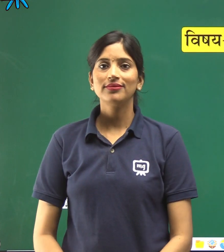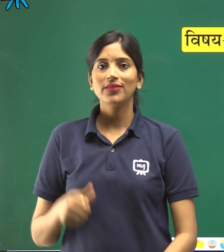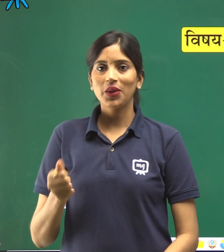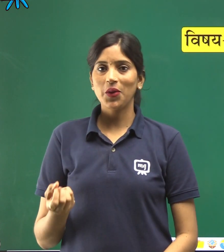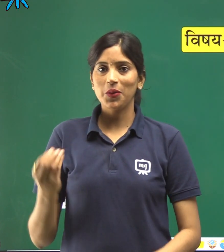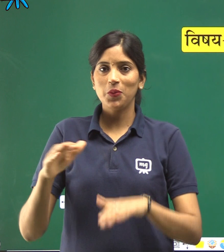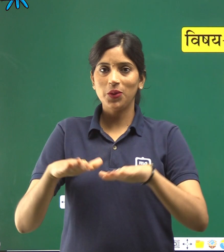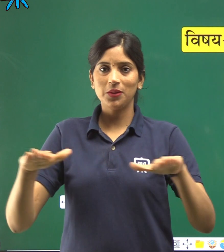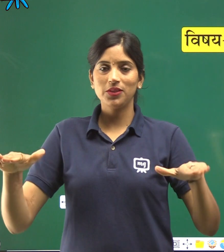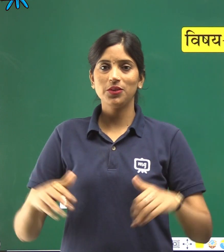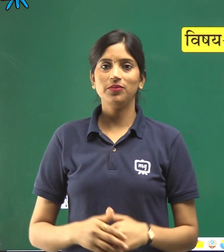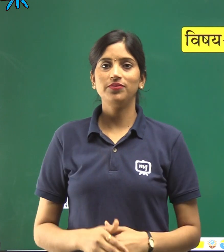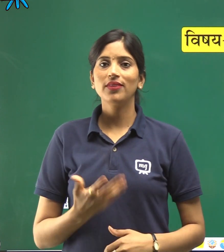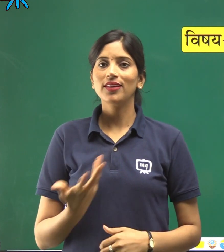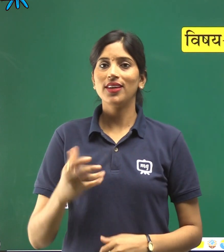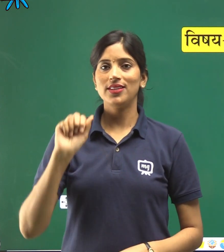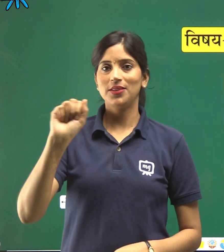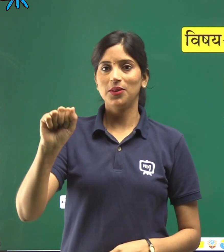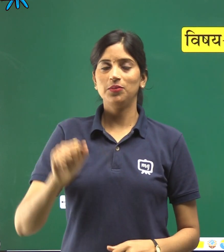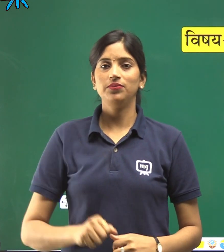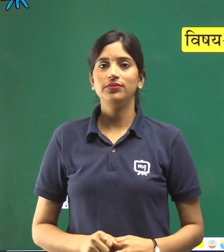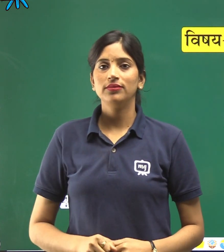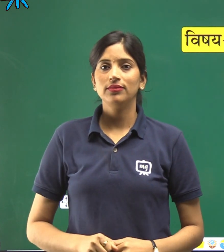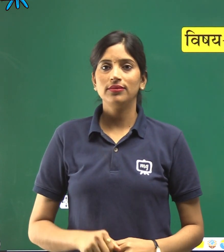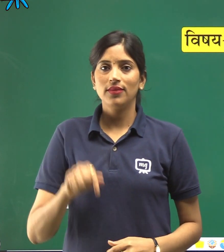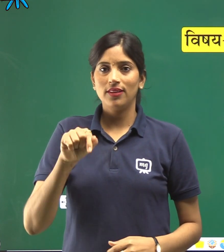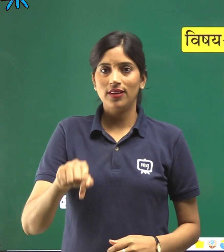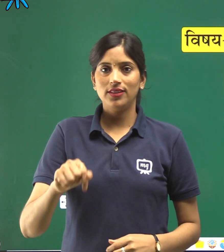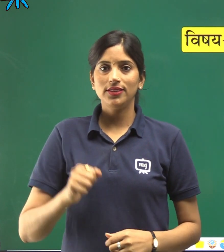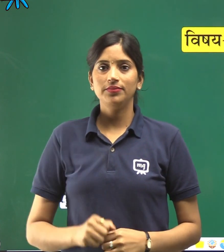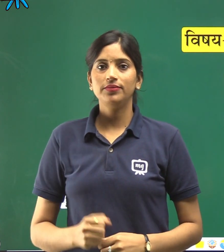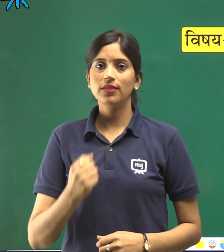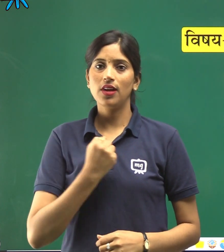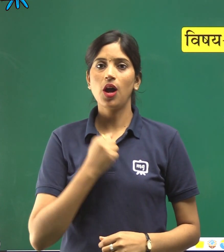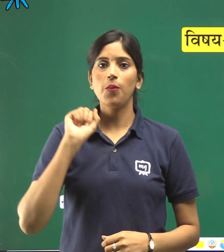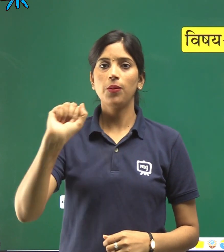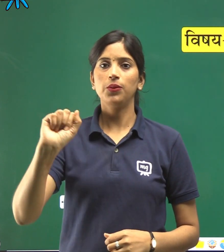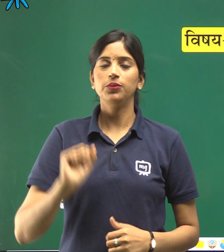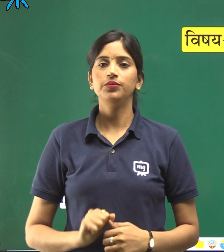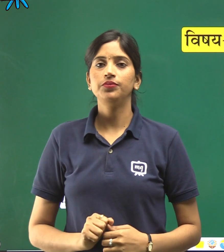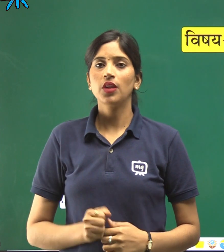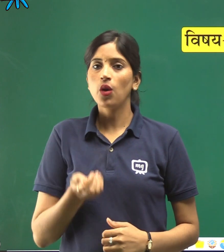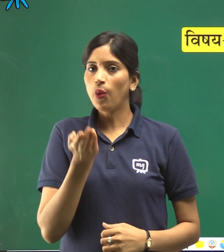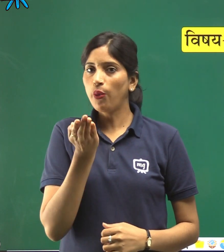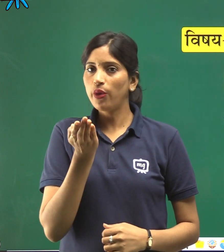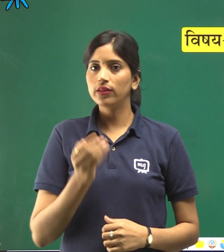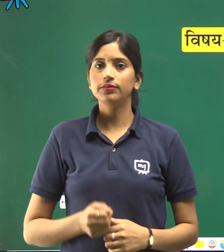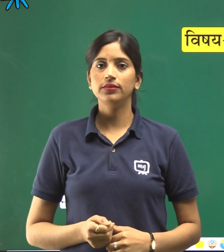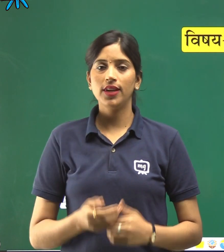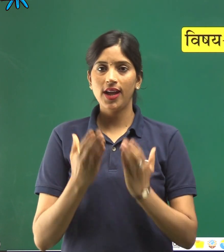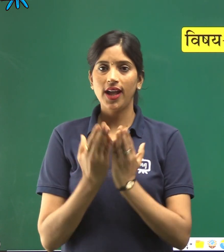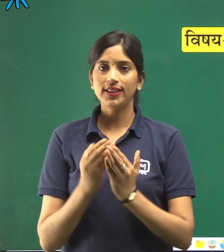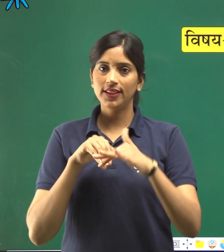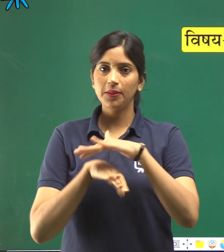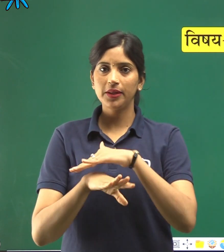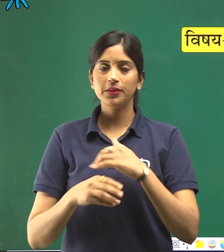गुड मॉर्निंग बच्चों, कैसे हो आप। आज हम आपको पर्यावरण